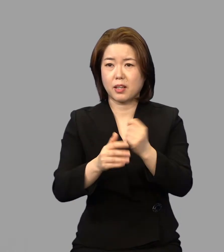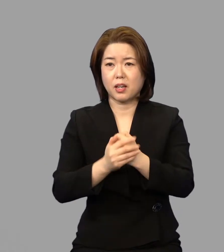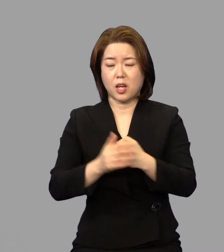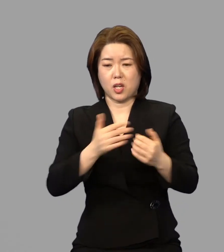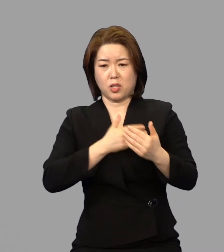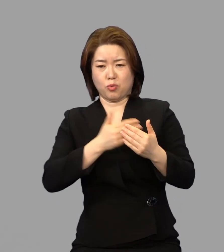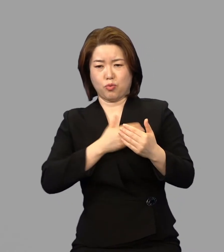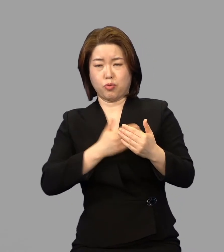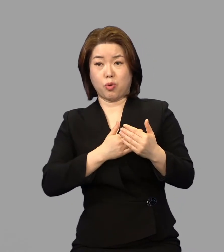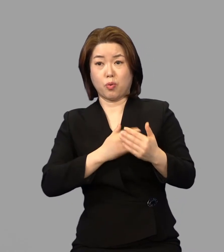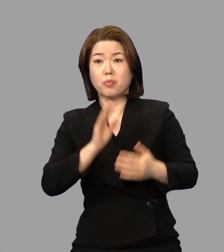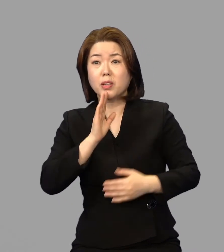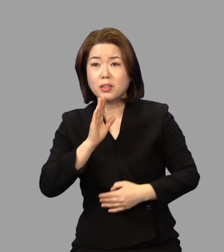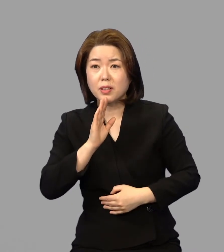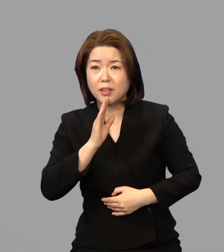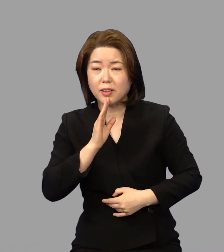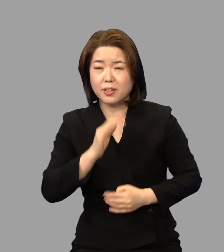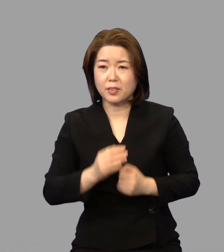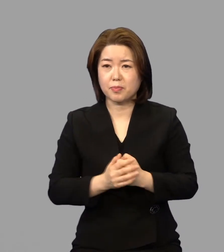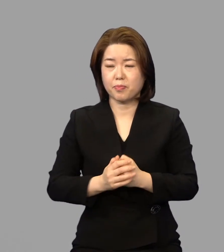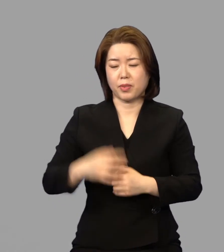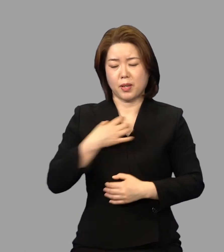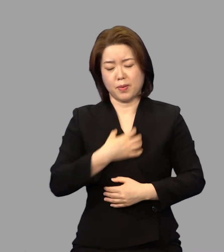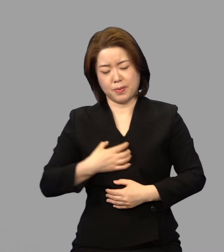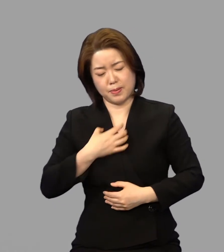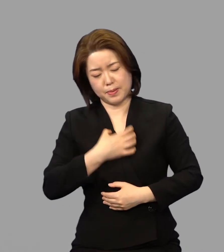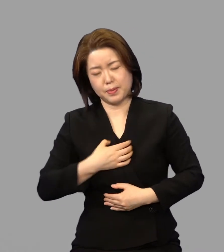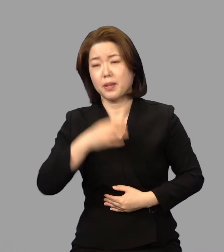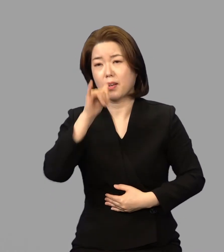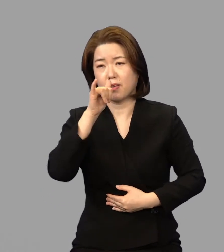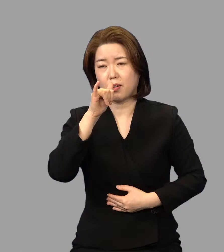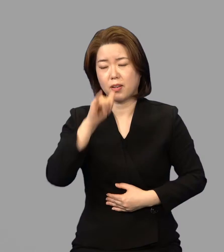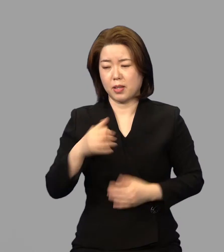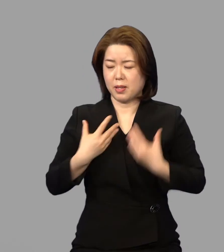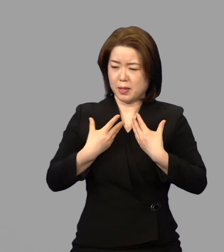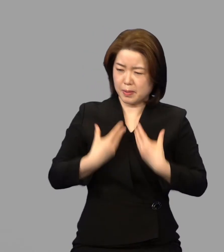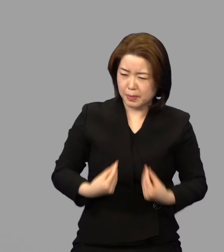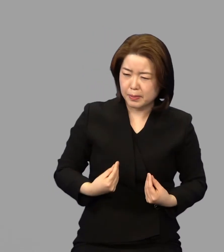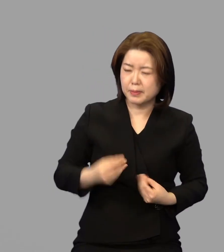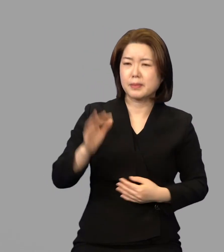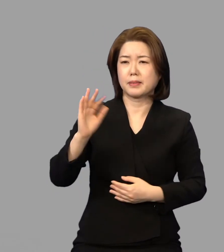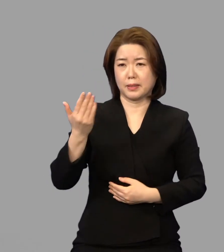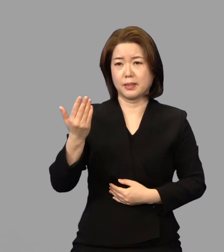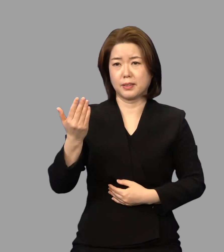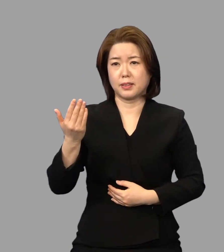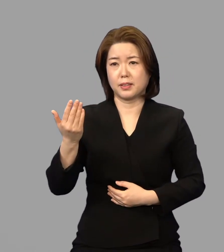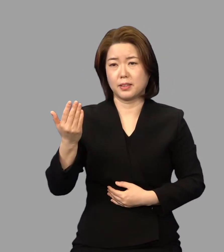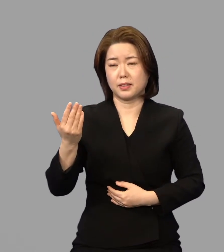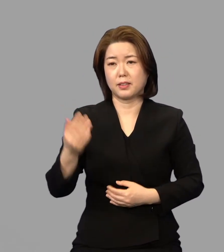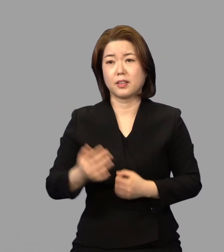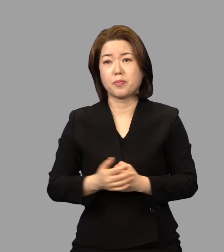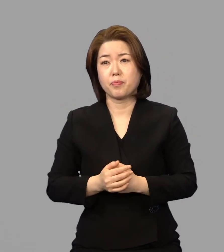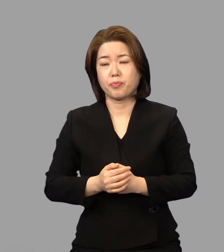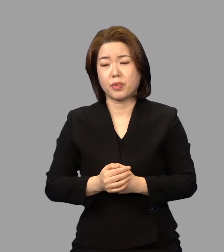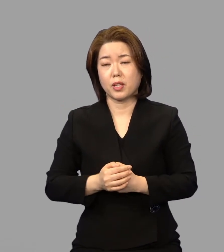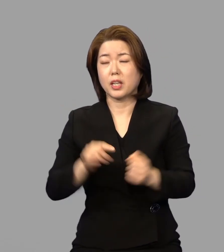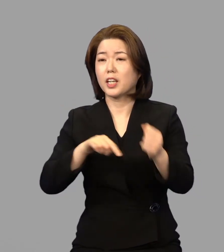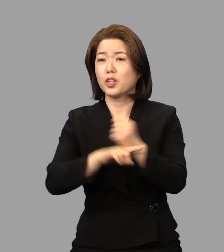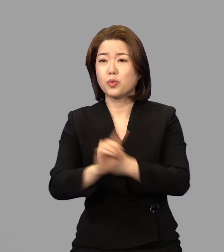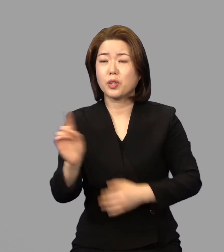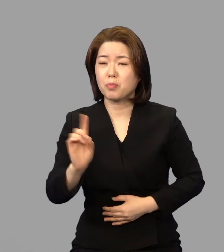두려운 것도 또 사실이잖아요. 염려가 되고 좌절이 되고 낙심이 되는. 그 이유가